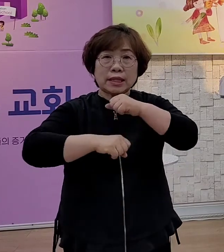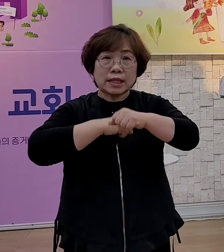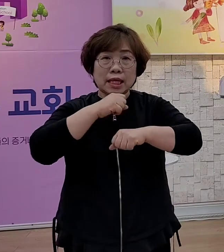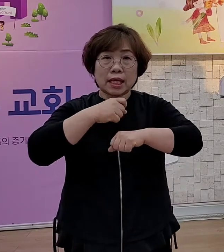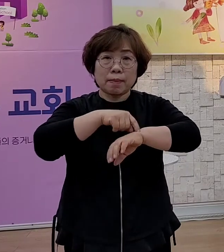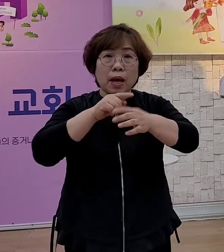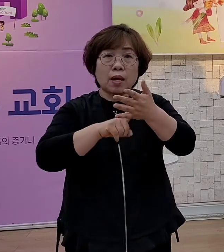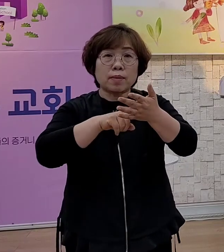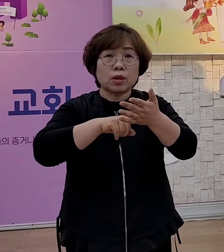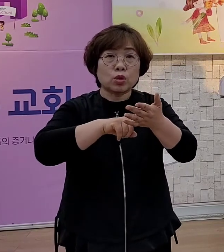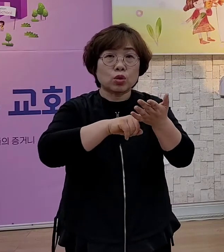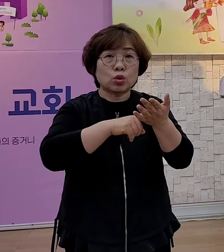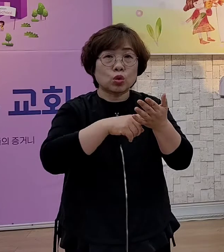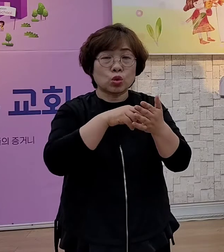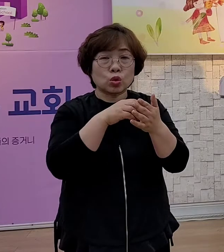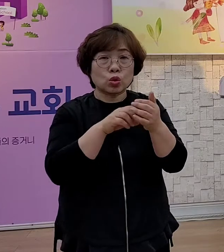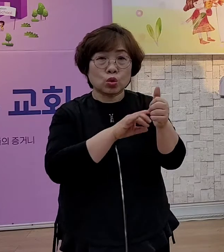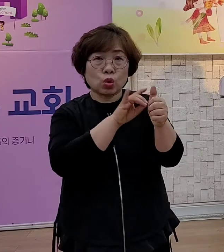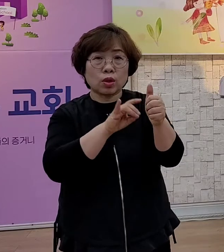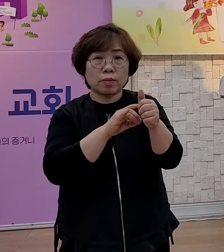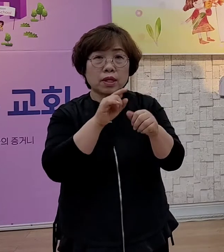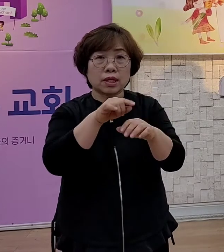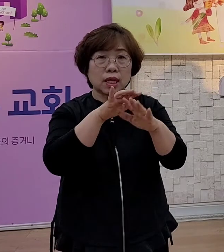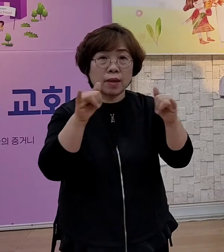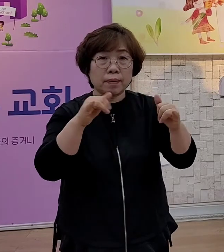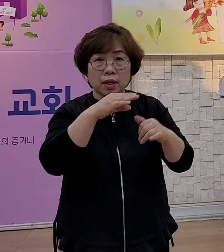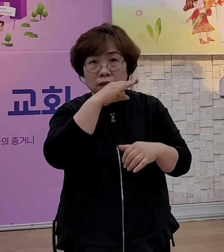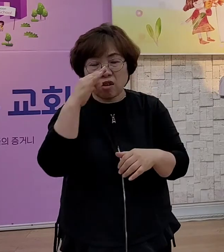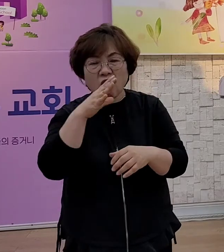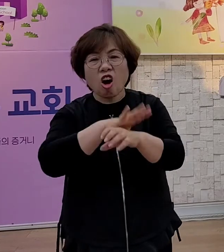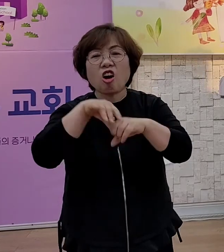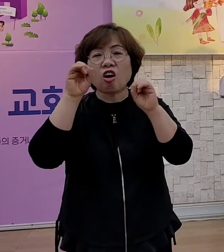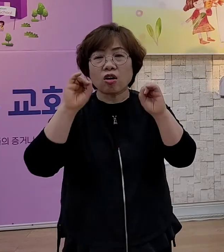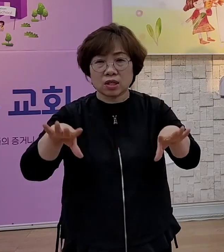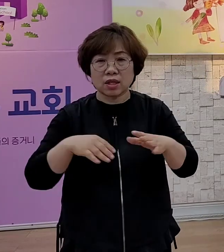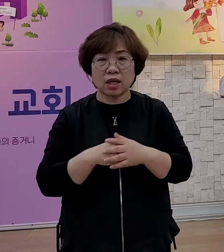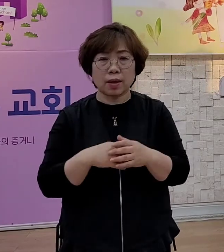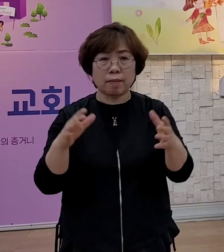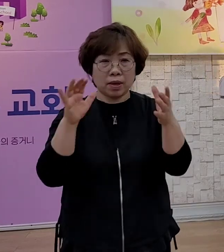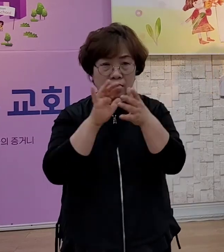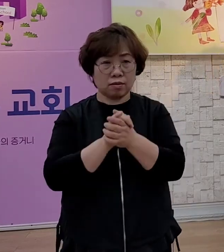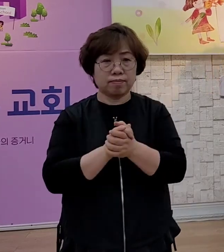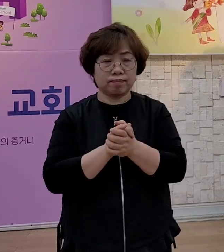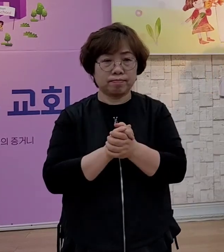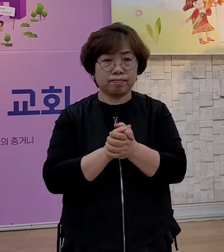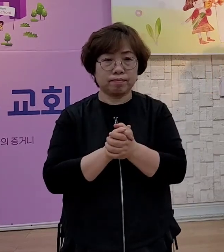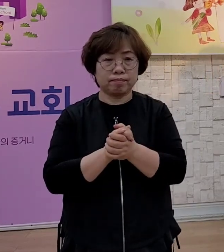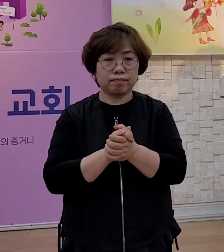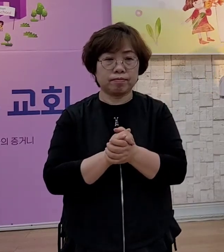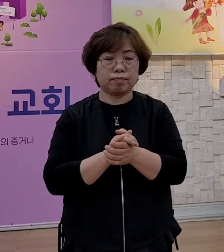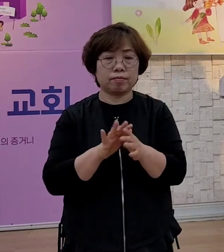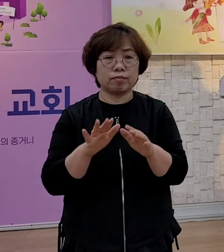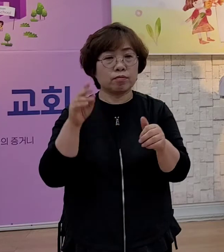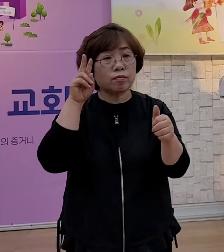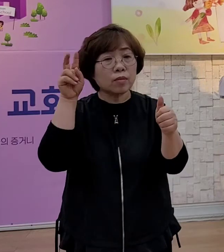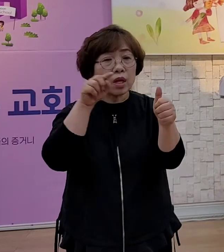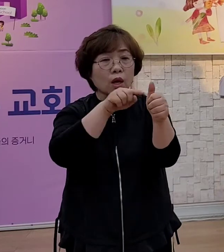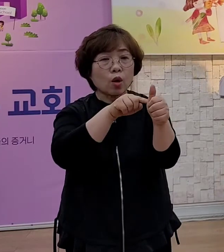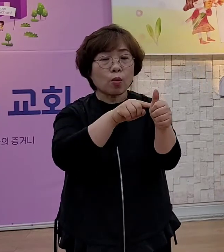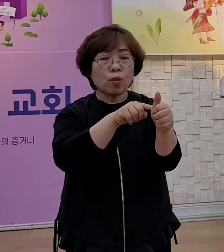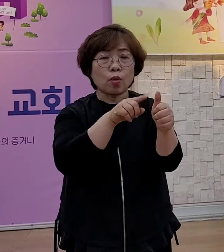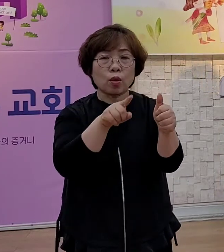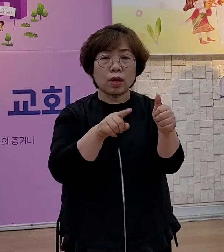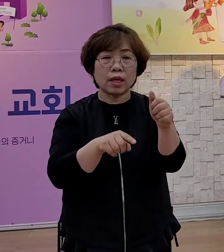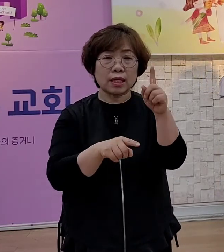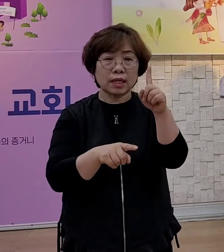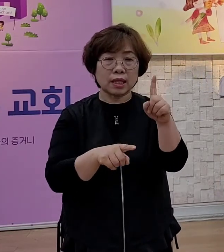아니하고 자기 마음을 속이면 이 사람의 경건은 헛것이라. 아멘. 오늘 야고보는 이